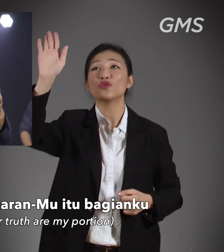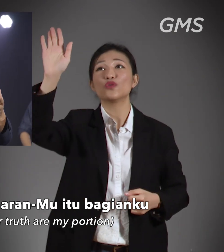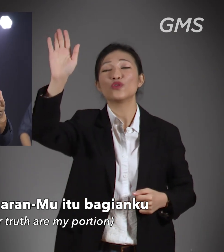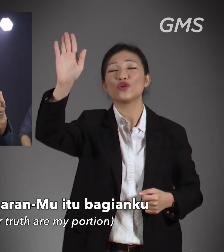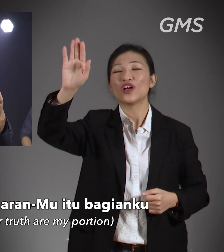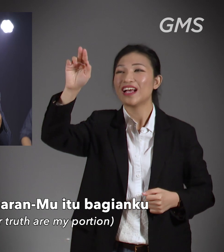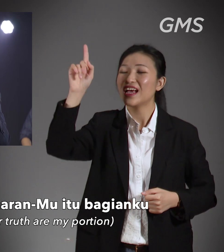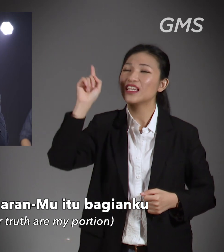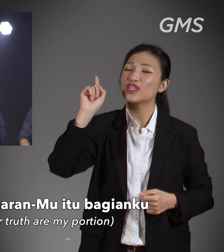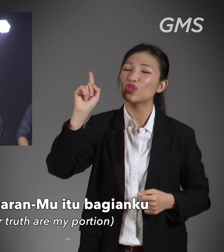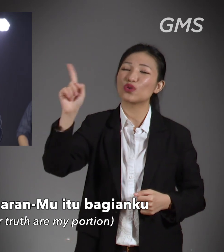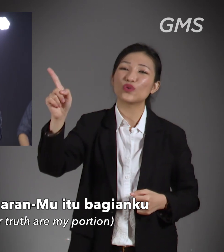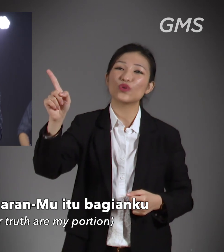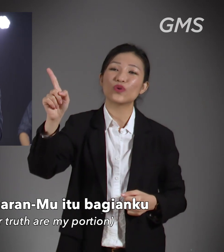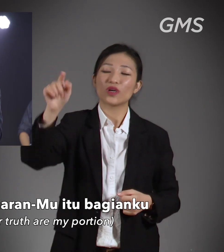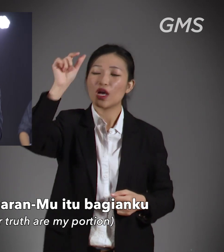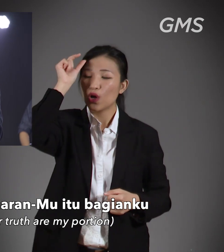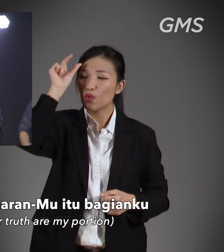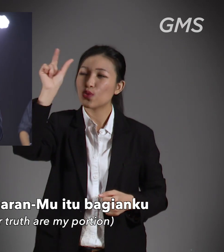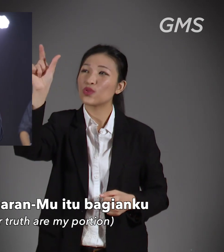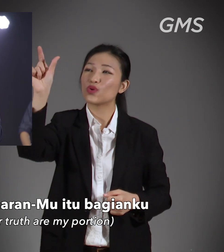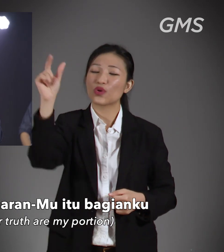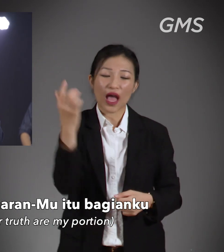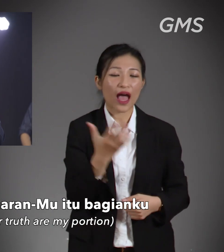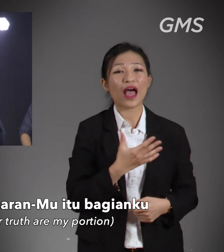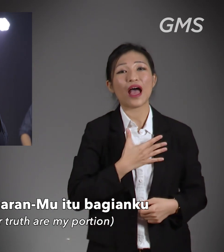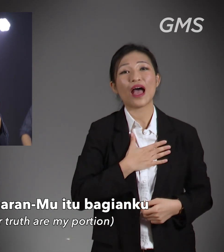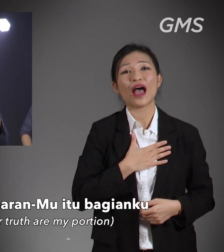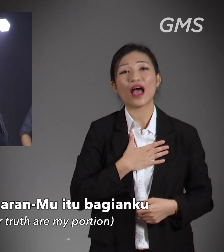kebenaran-Mu, itu